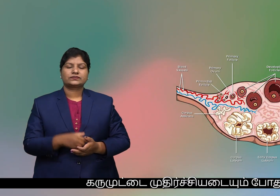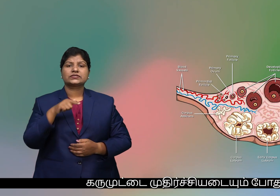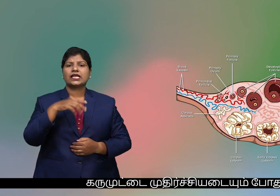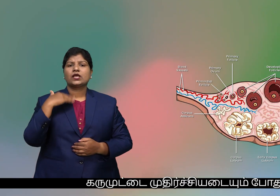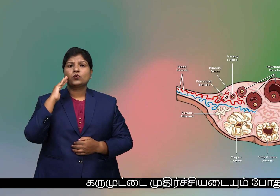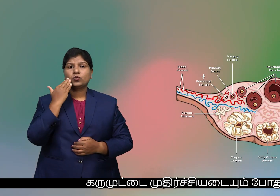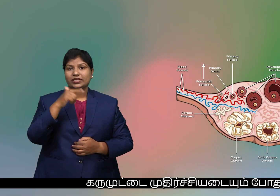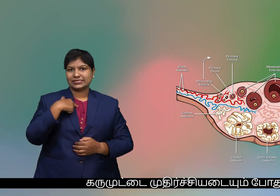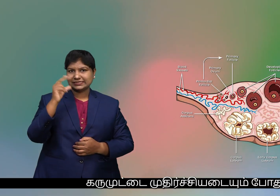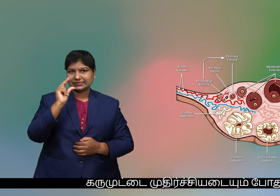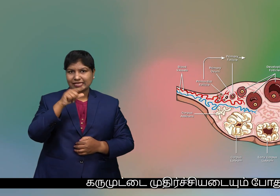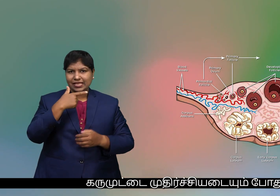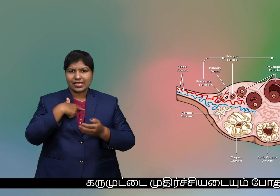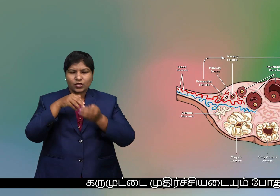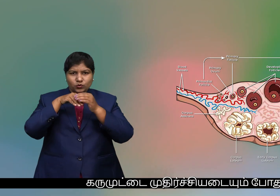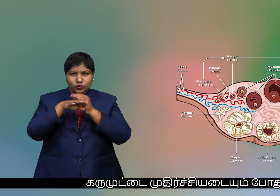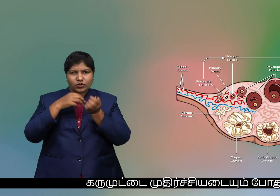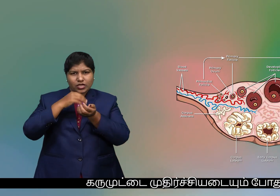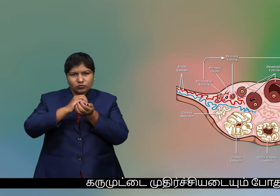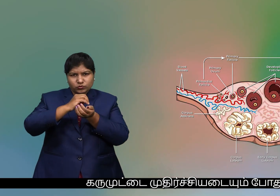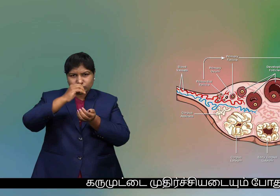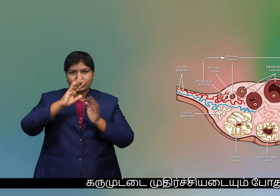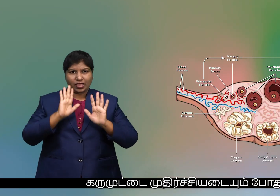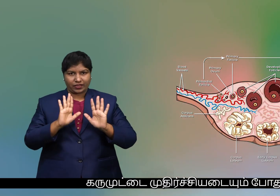கருமுட்டை முதிர்ச்சி அடையும் போது